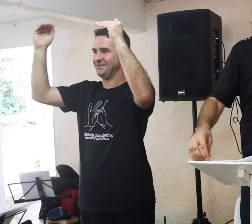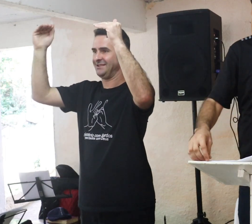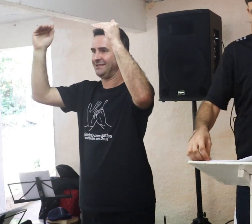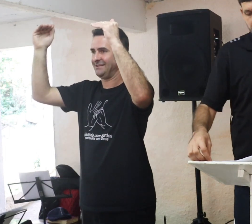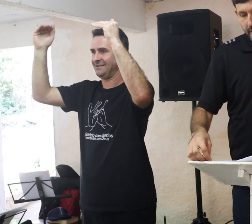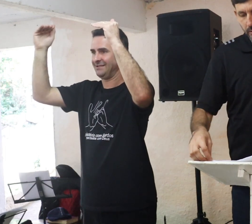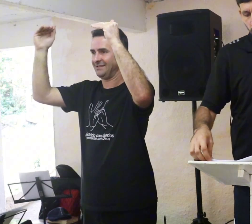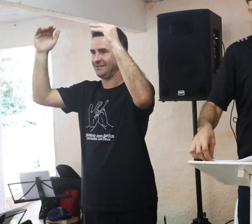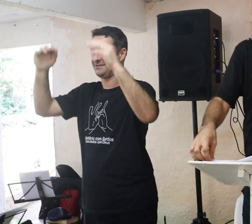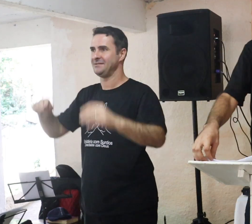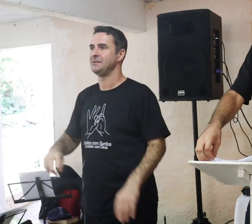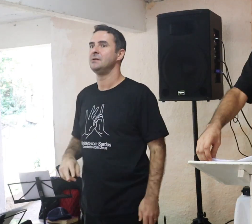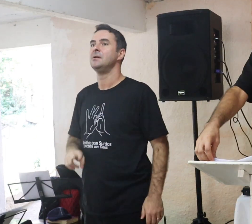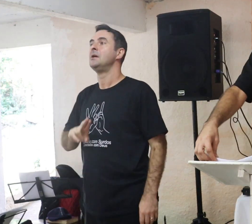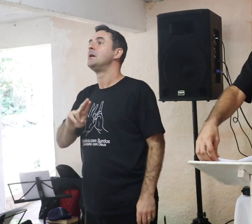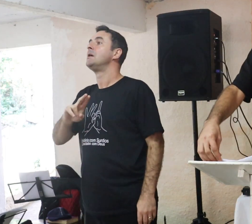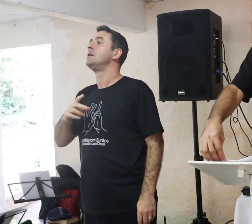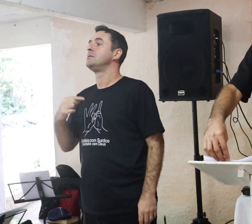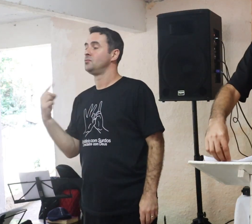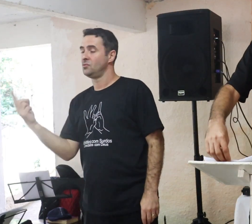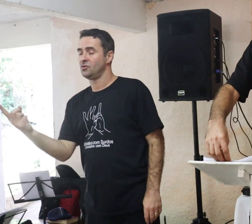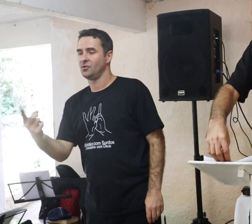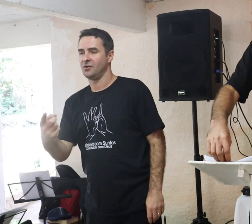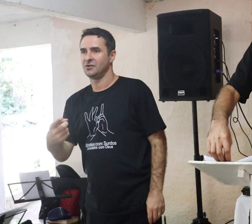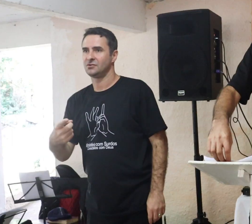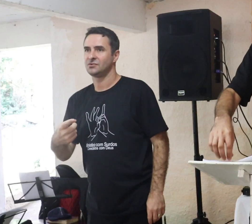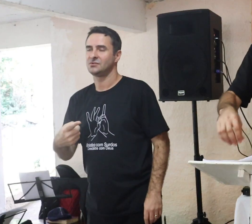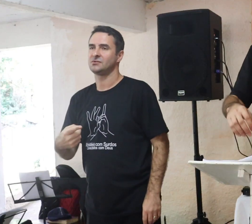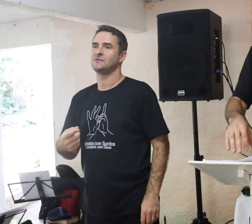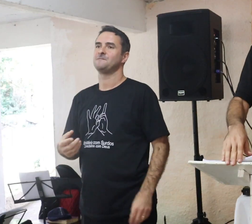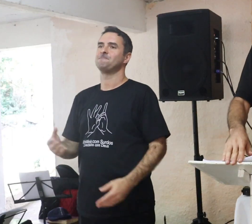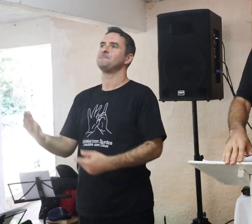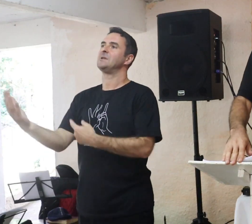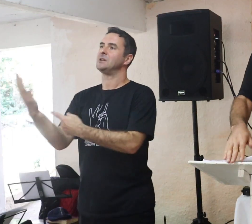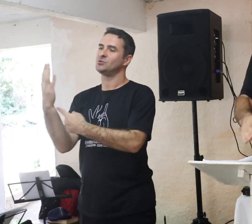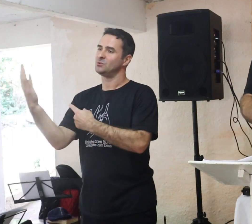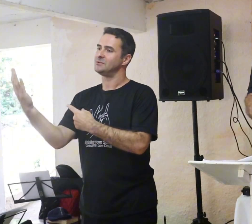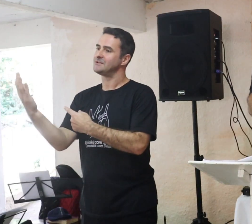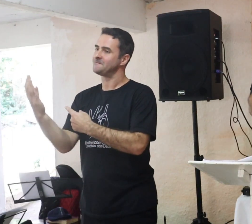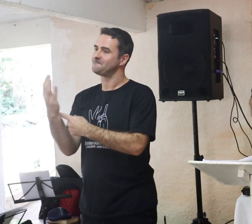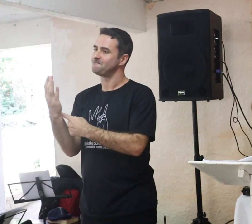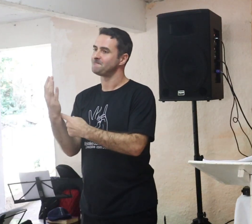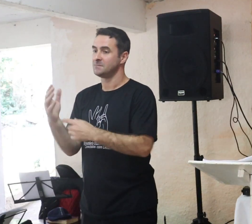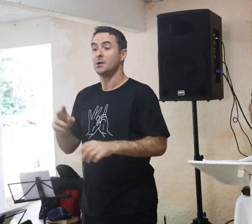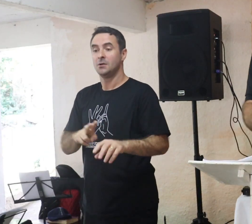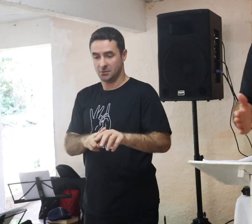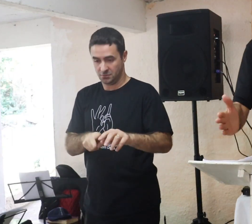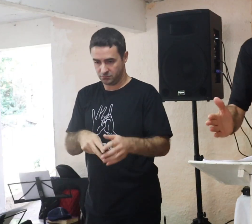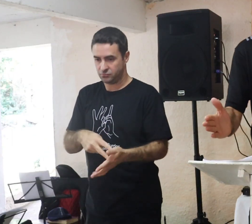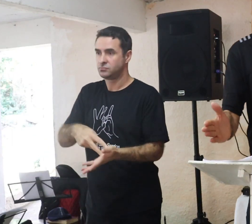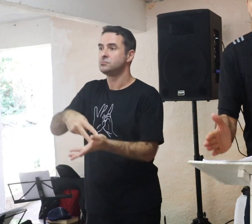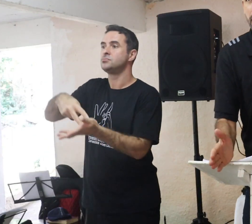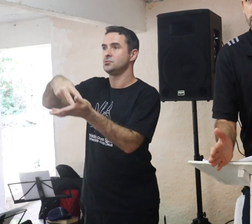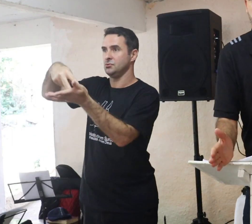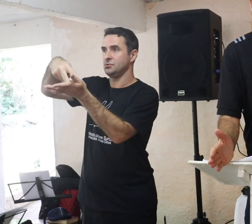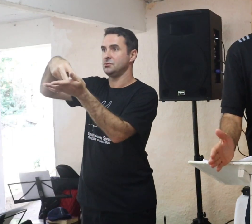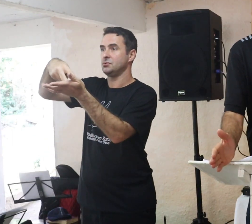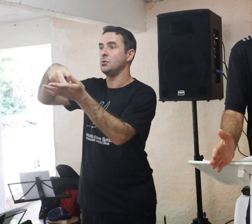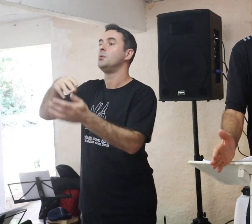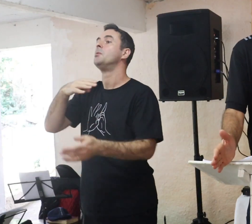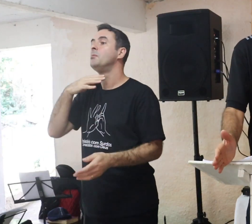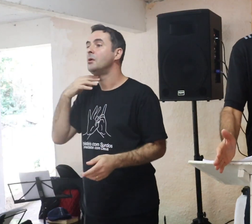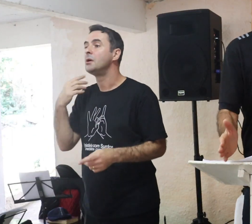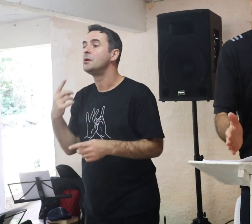lei em nosso favor por meio de sua morte e ressurreição. Nós morremos porque